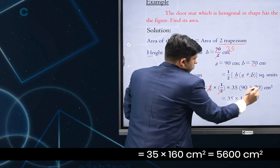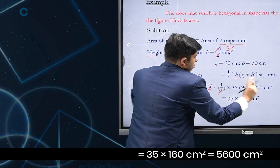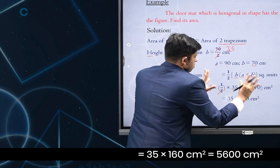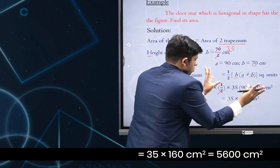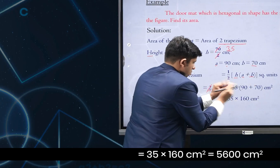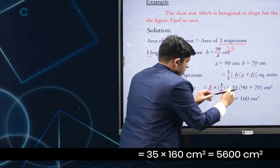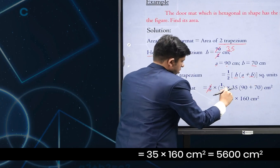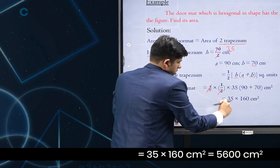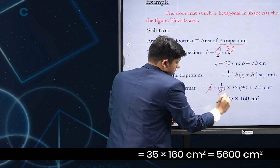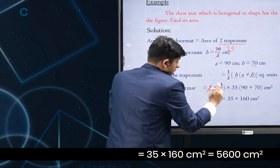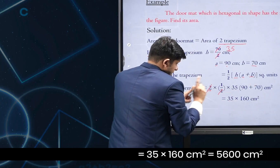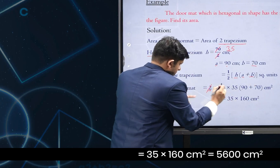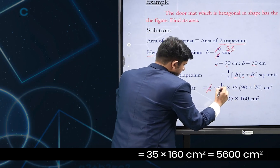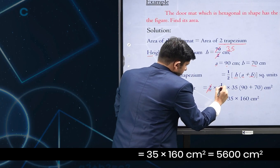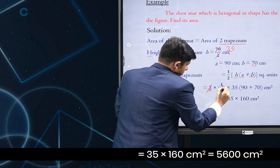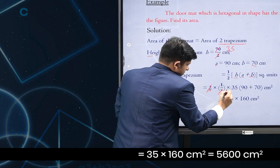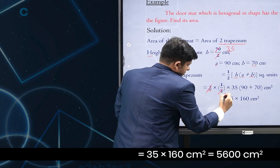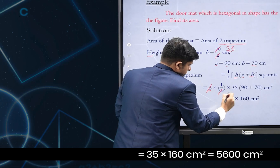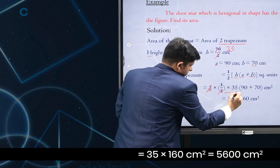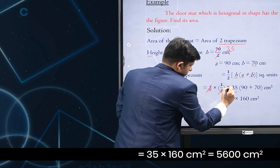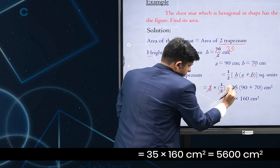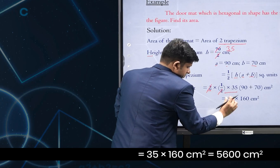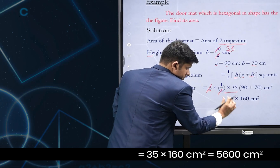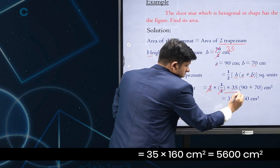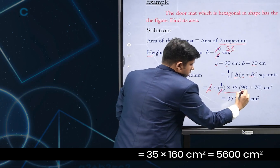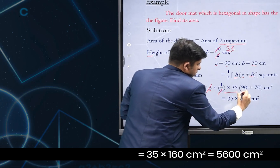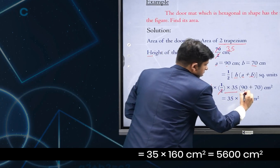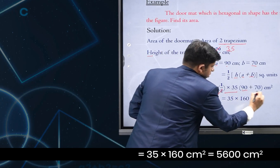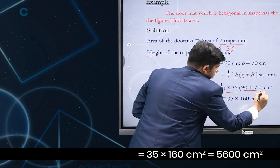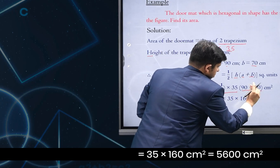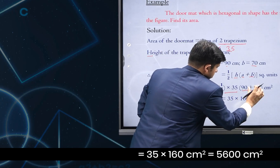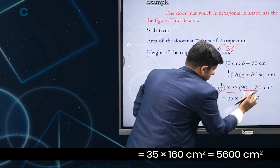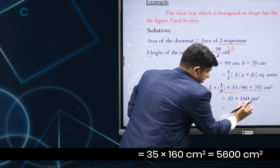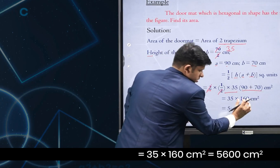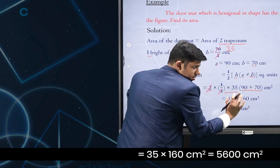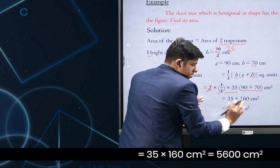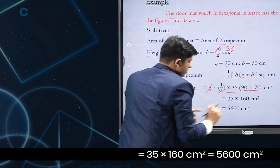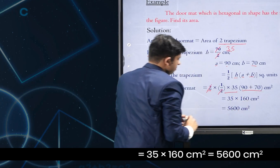ஈடு 35 பெருக்கல் 160 சென்டிமீட்டர் மேலிலக்கு 2.